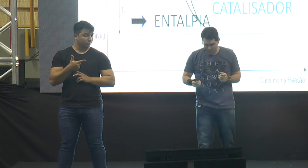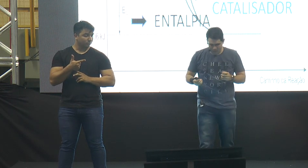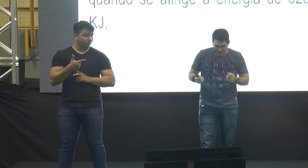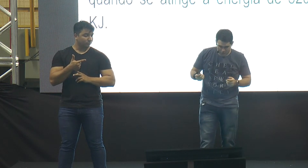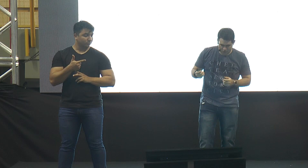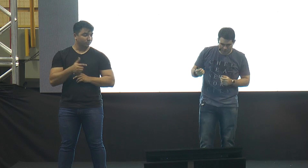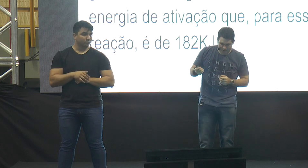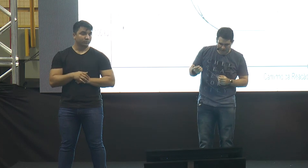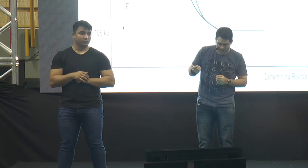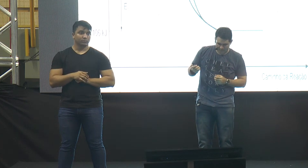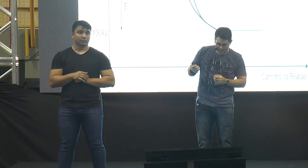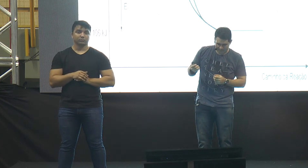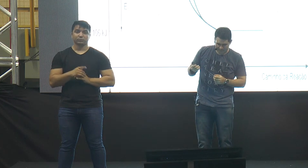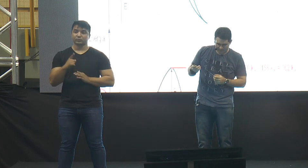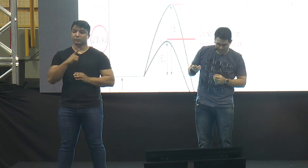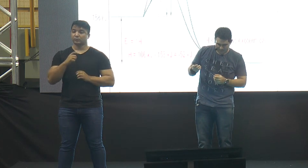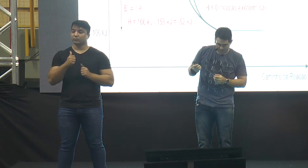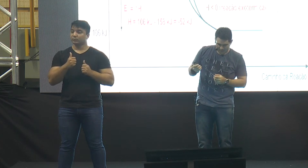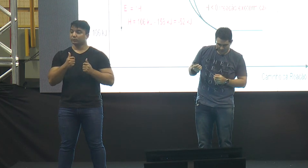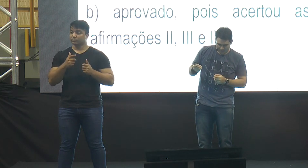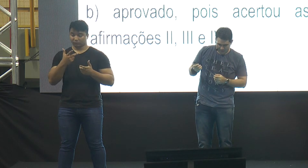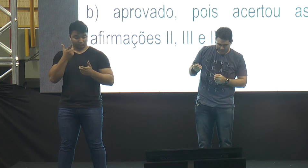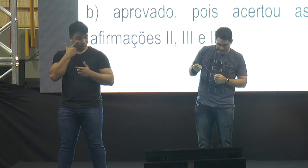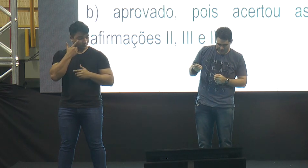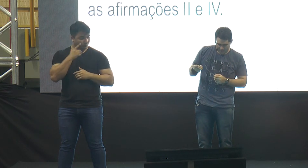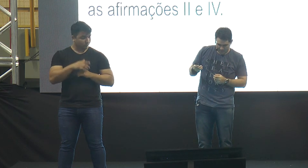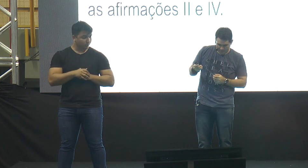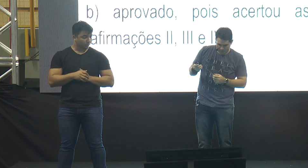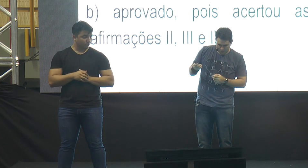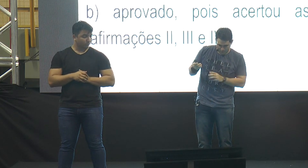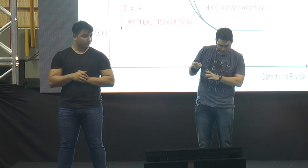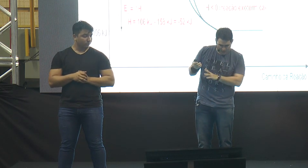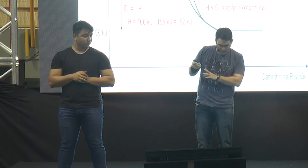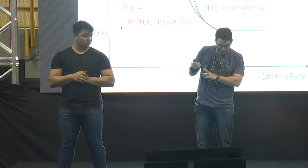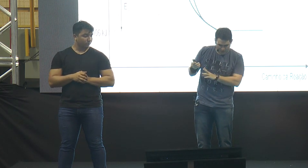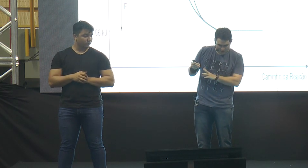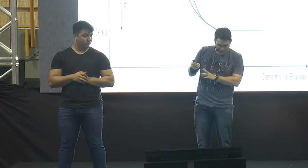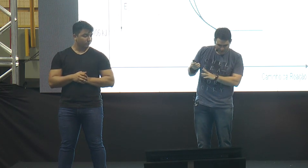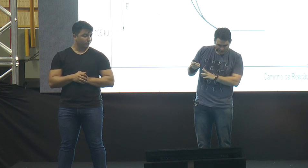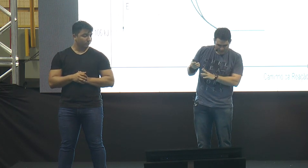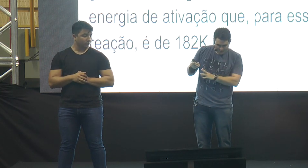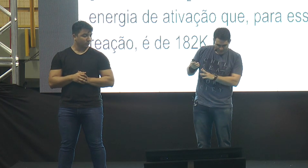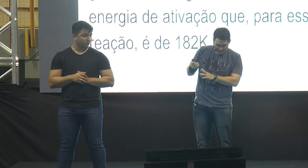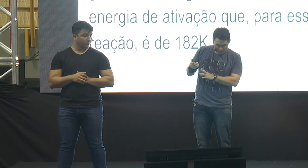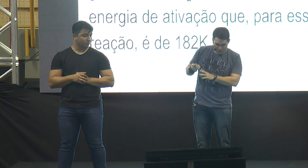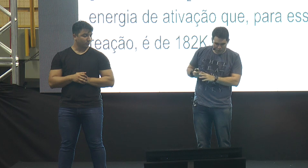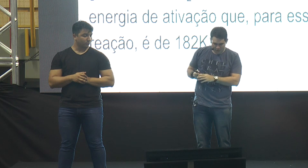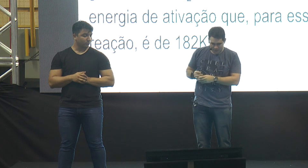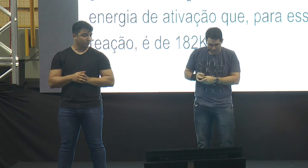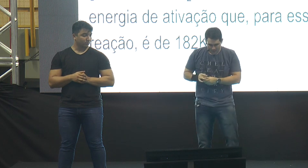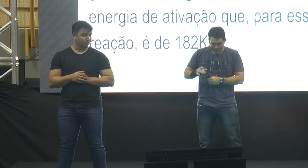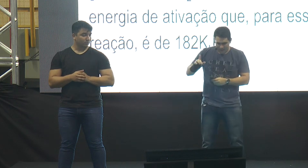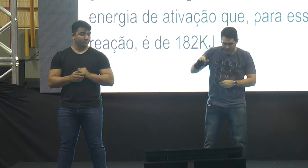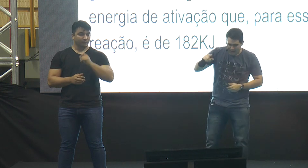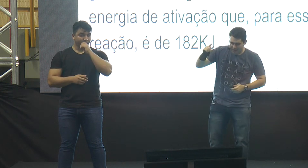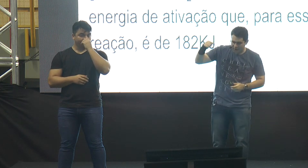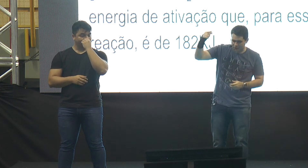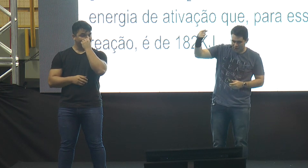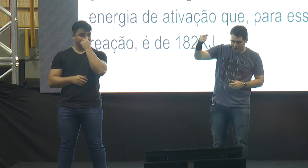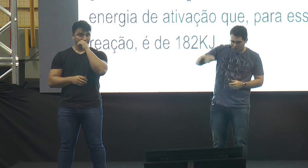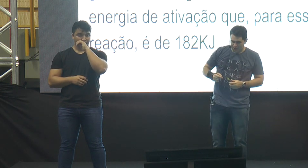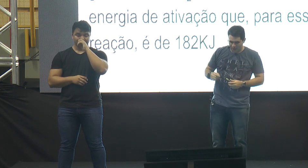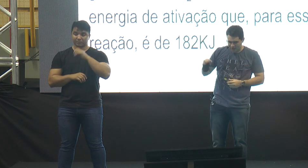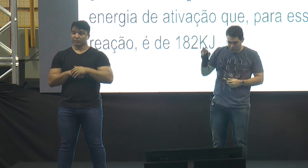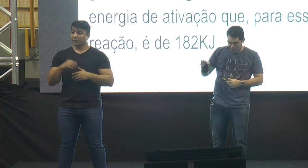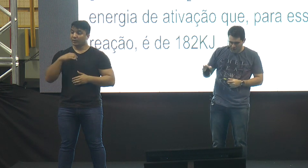Então, ó, voltando de novo para cá. Cadê? Peraí. Vou voltar aqui para o item. Voltando para o item. A